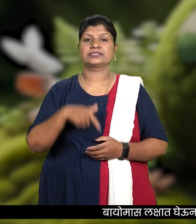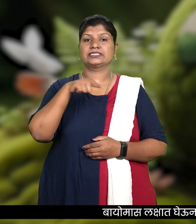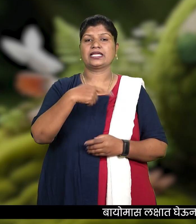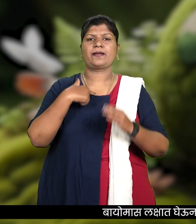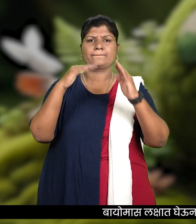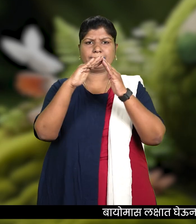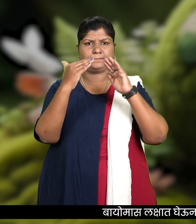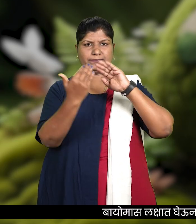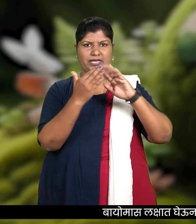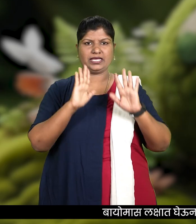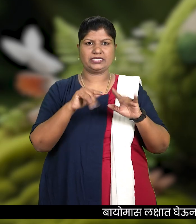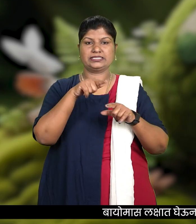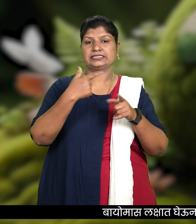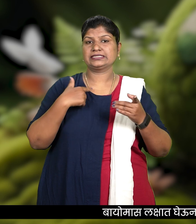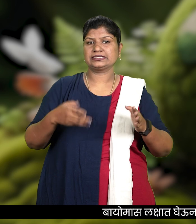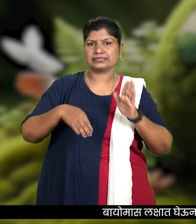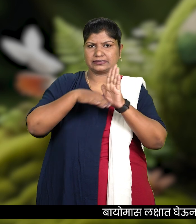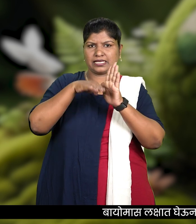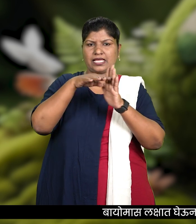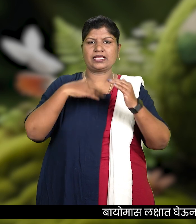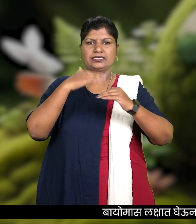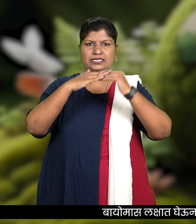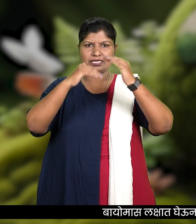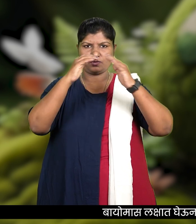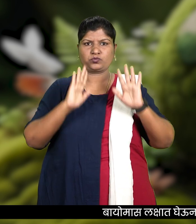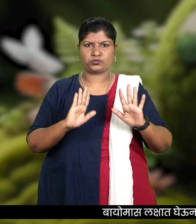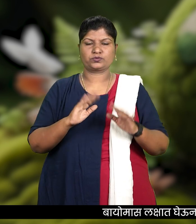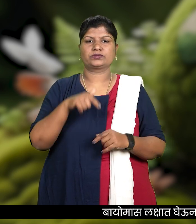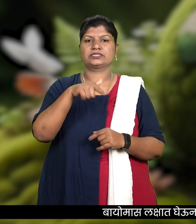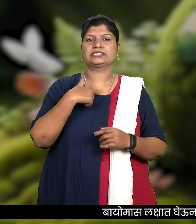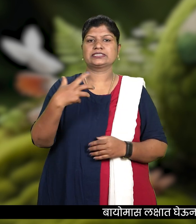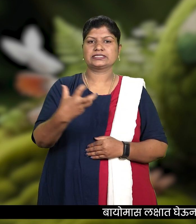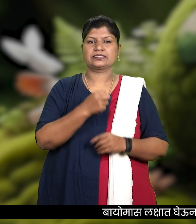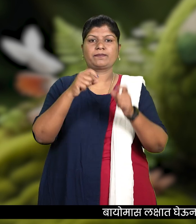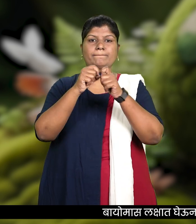बायोमास लक्षात घेऊन तयार केलेला पिरामिड, जो ट्रॉफिक स्तरावर जीवांमध्ये असलेल्या